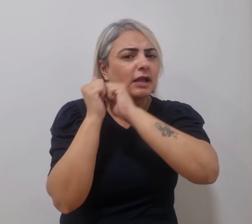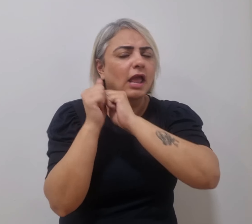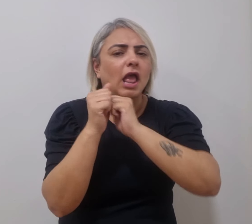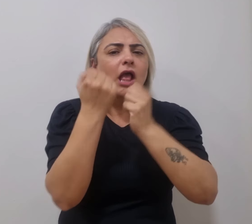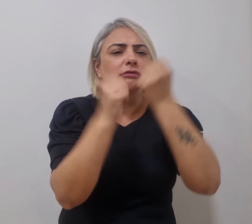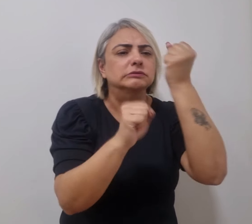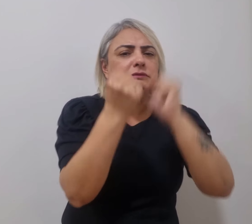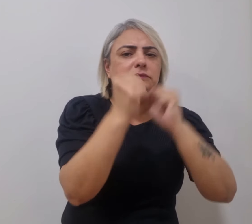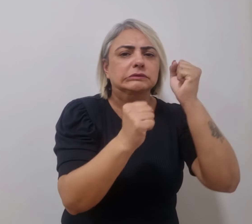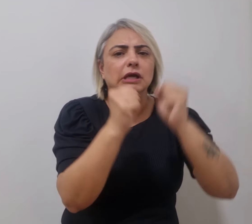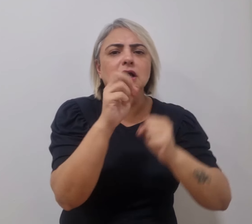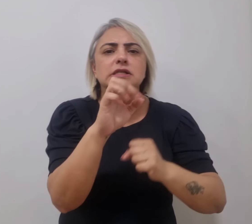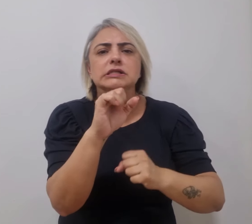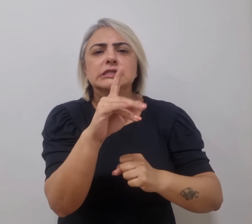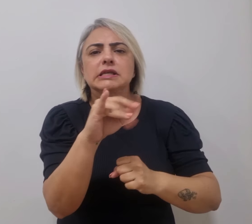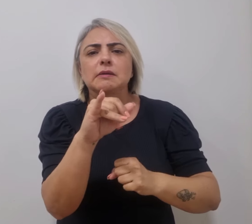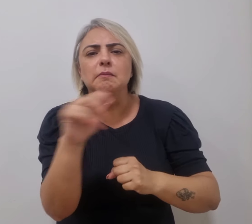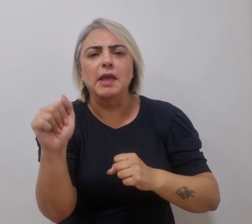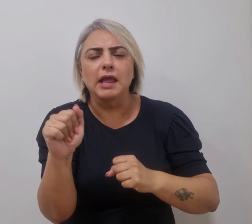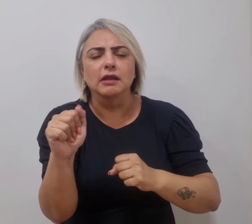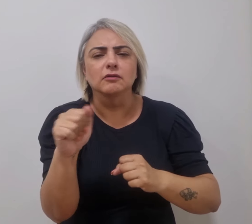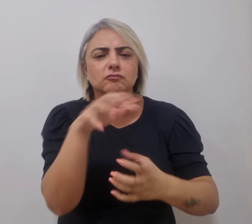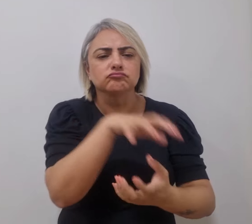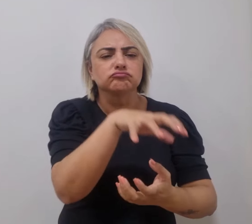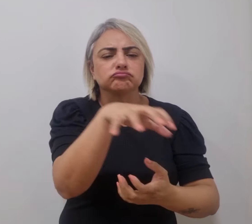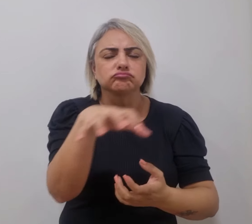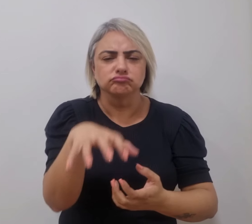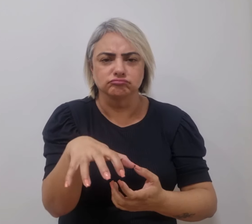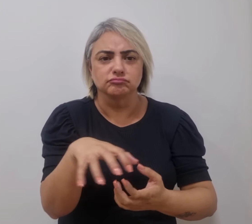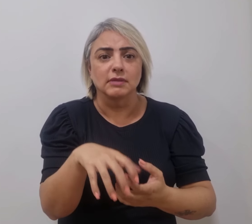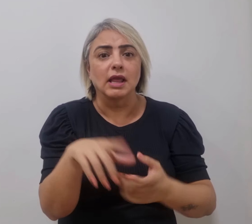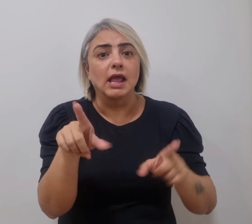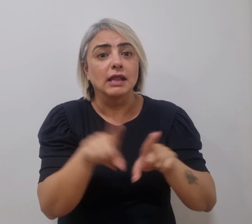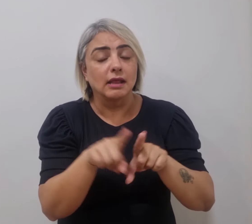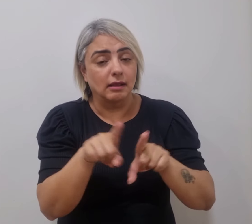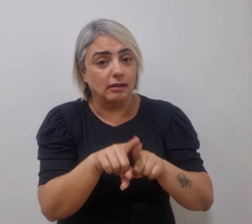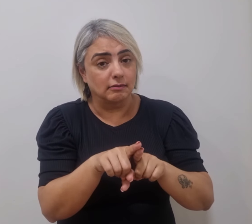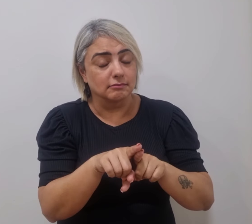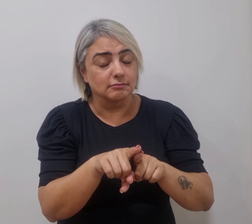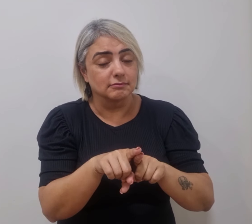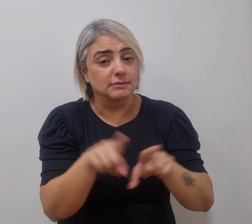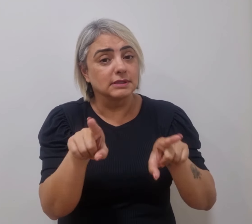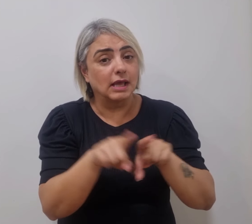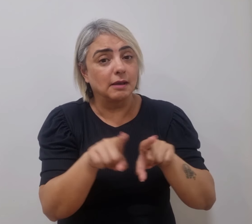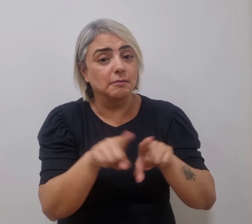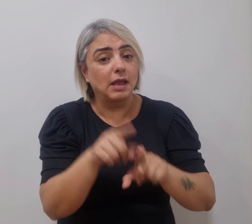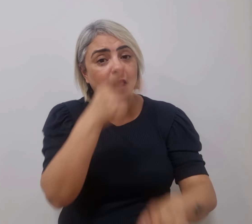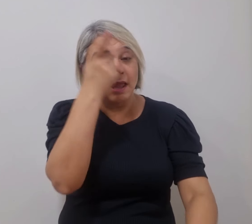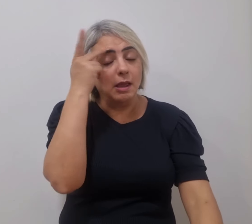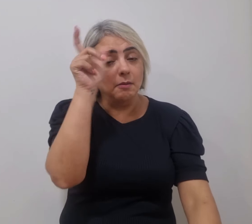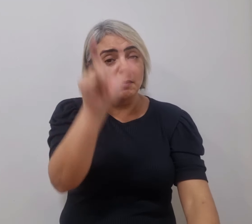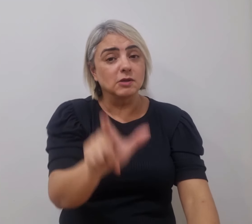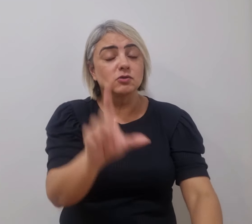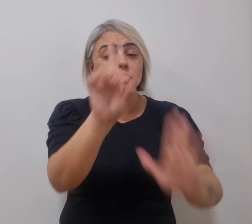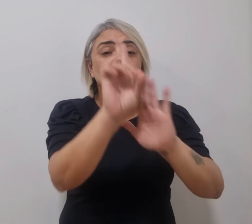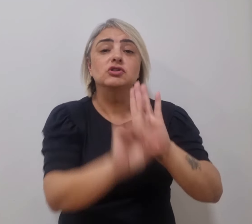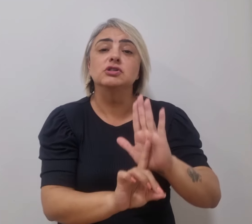de cimento situadas na região. São, acima de tudo, sujeitos de direito. Como